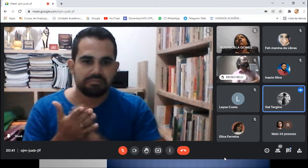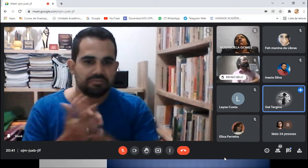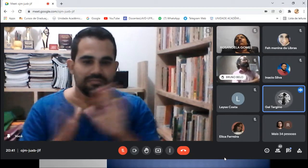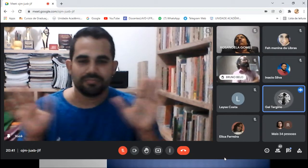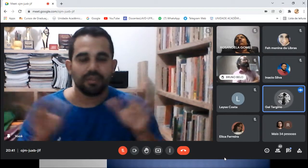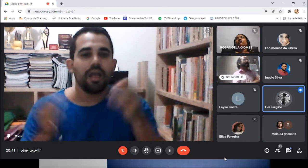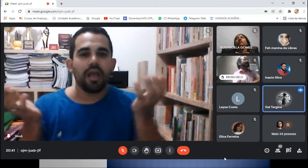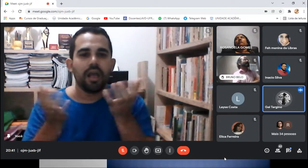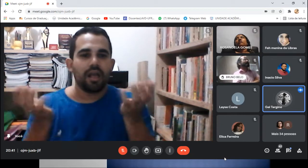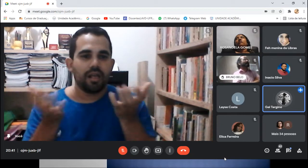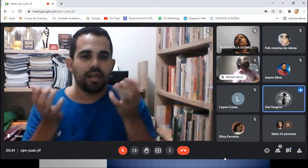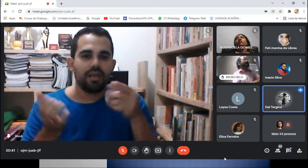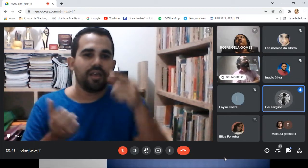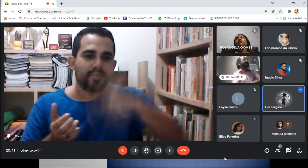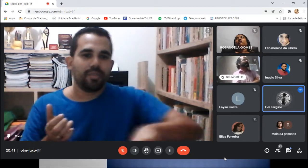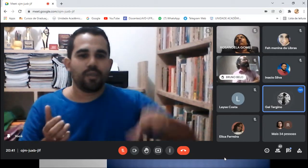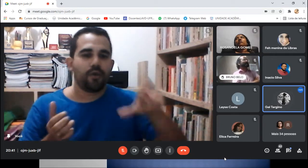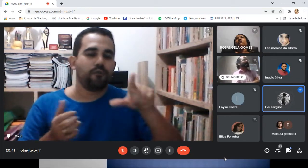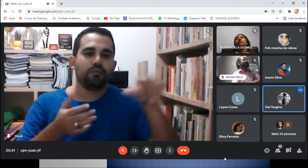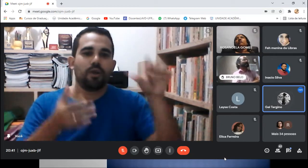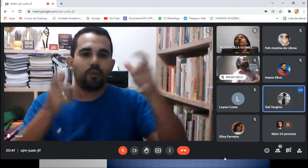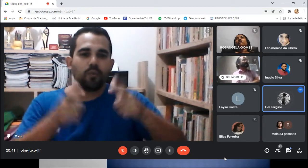Nada, nenhuma dúvida.